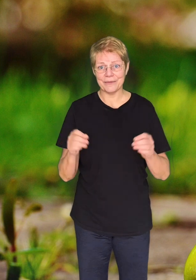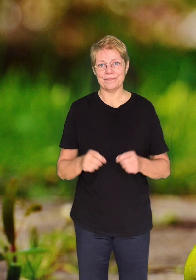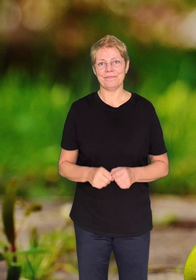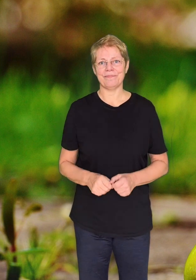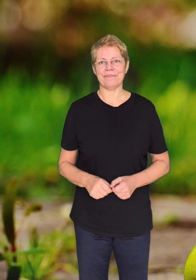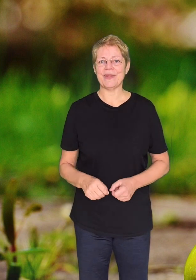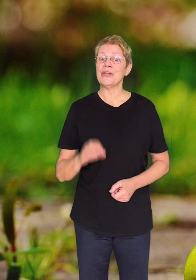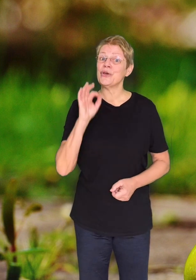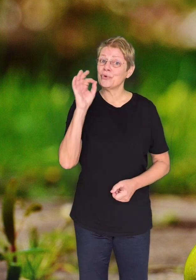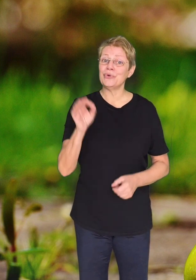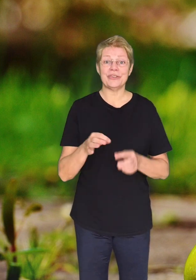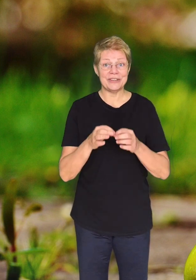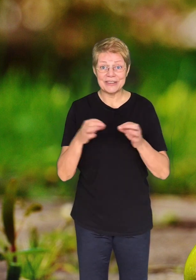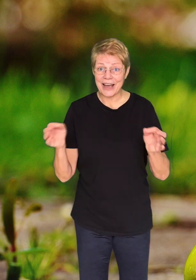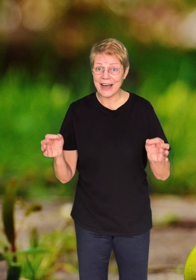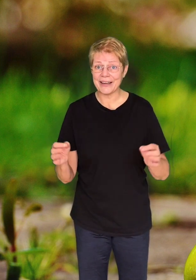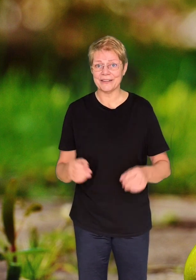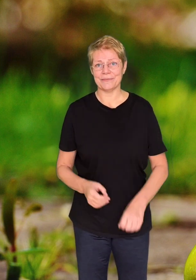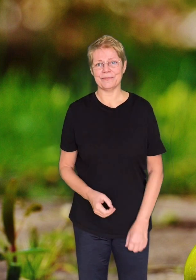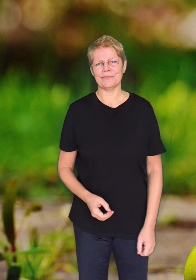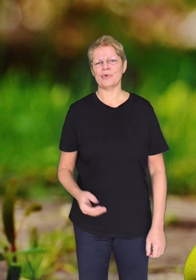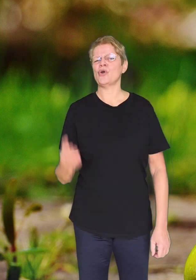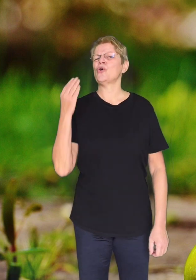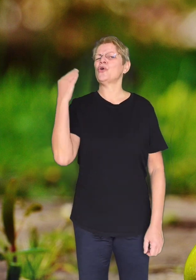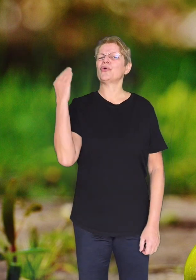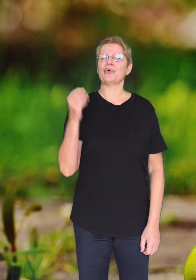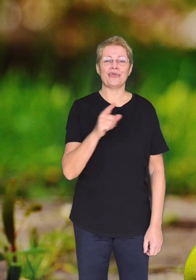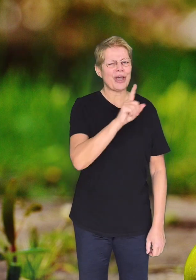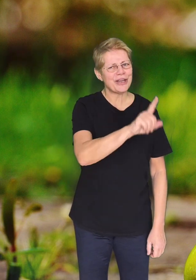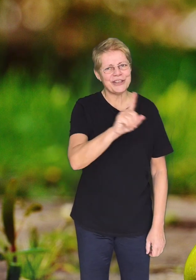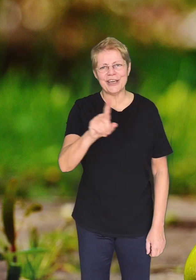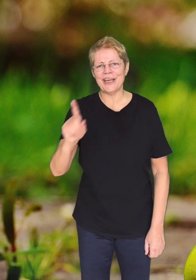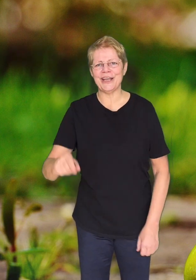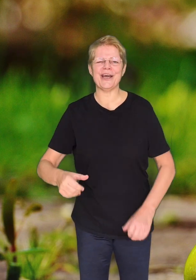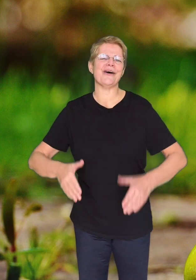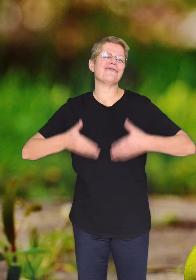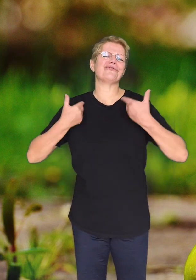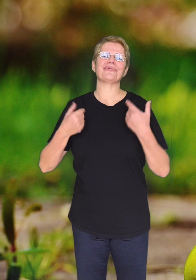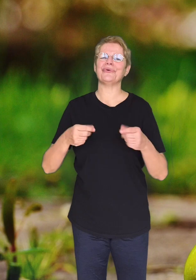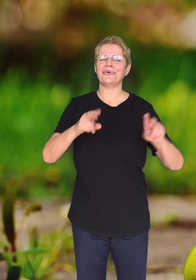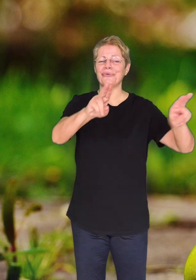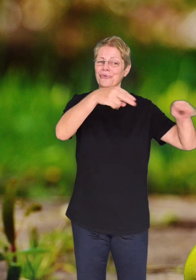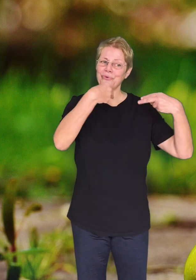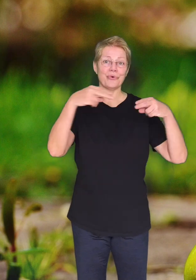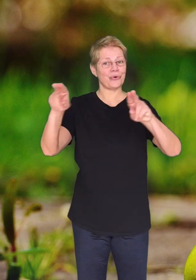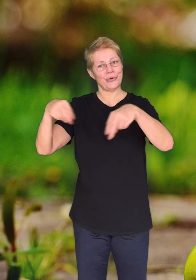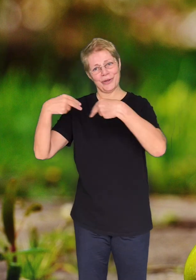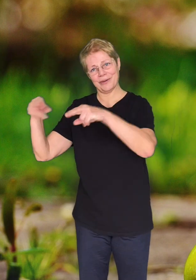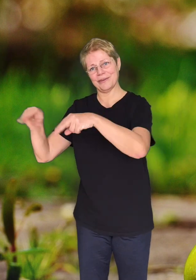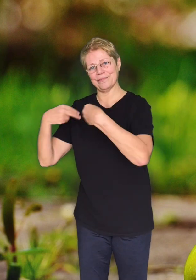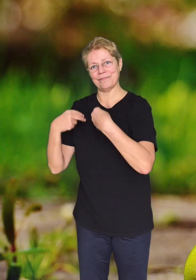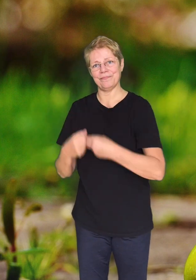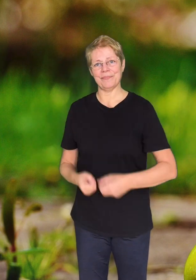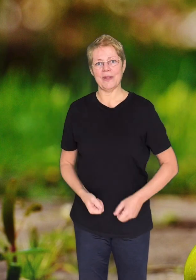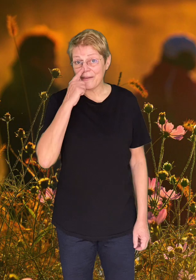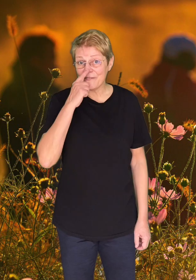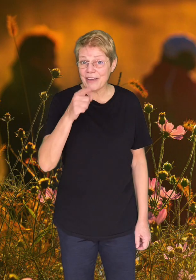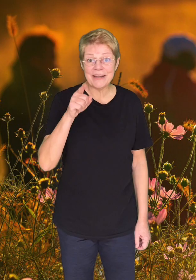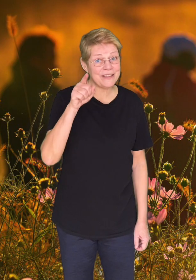Tag guten Tag grüß de nederf zurück wenn ich